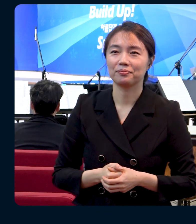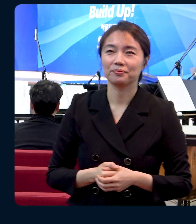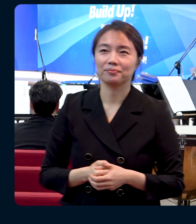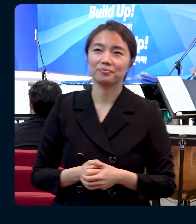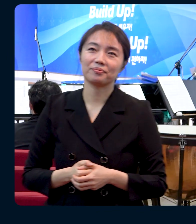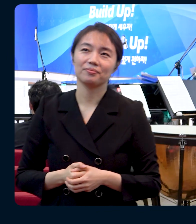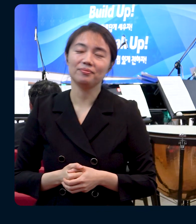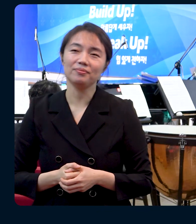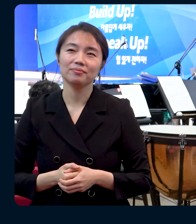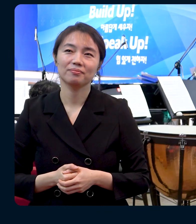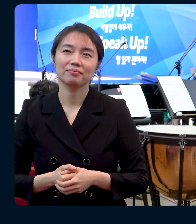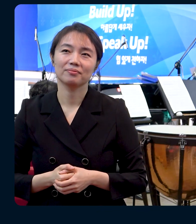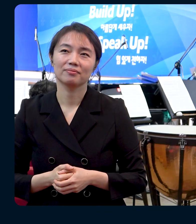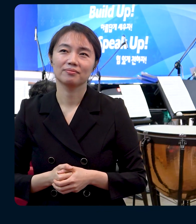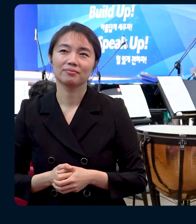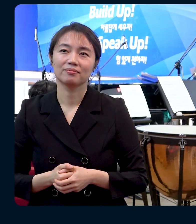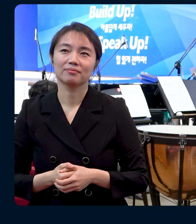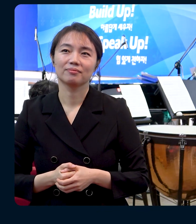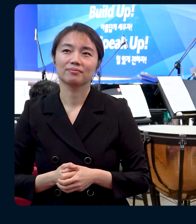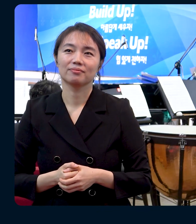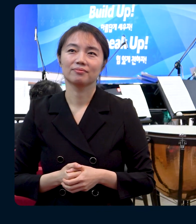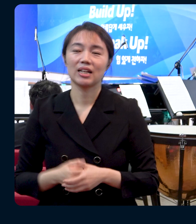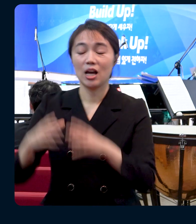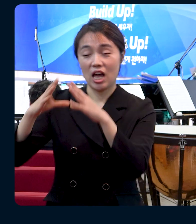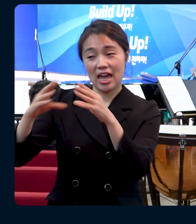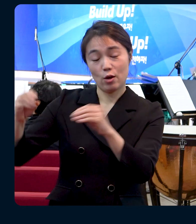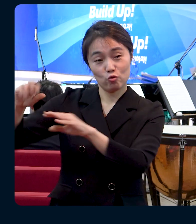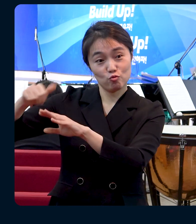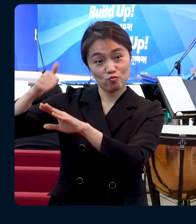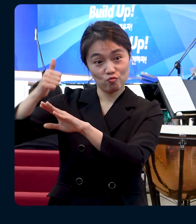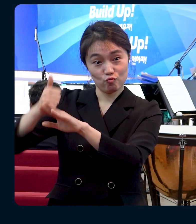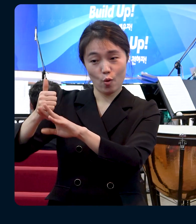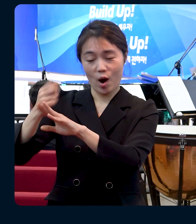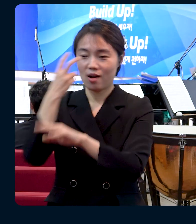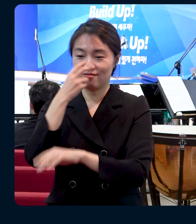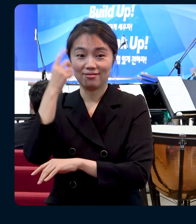없다. 주인발 말고는.